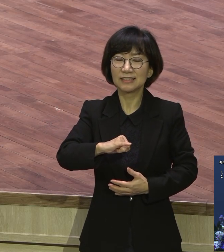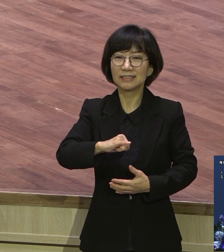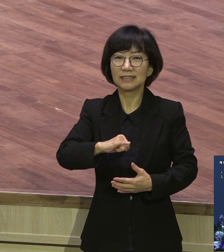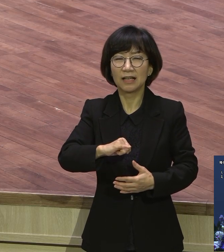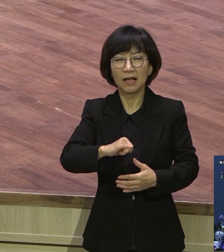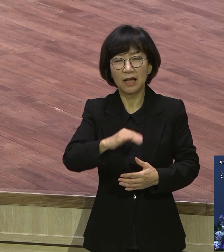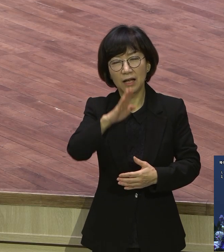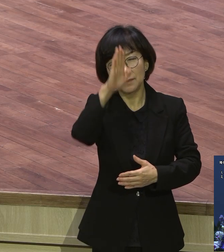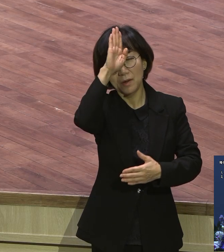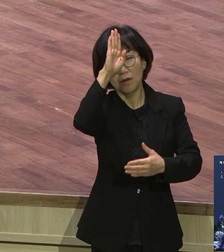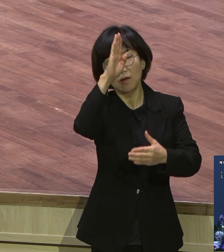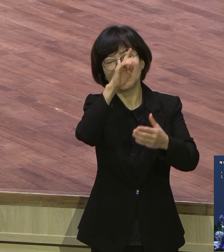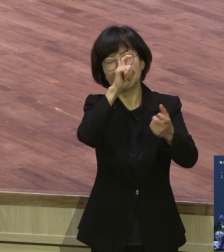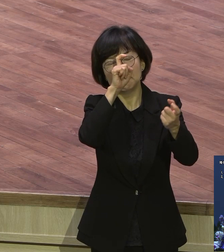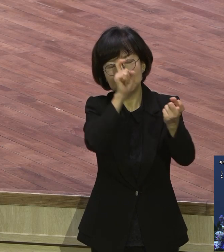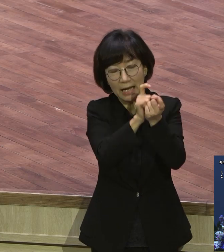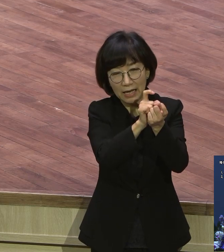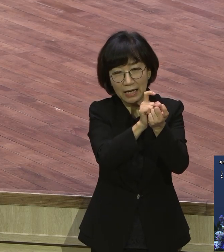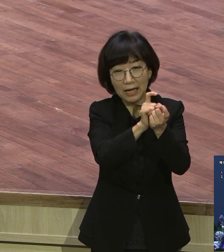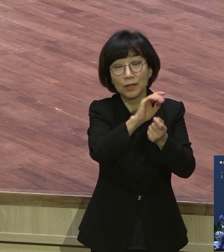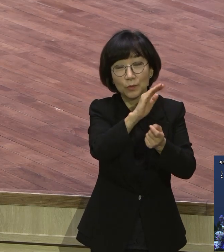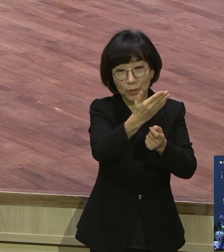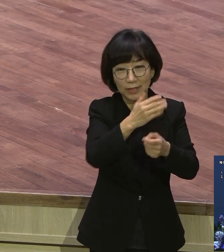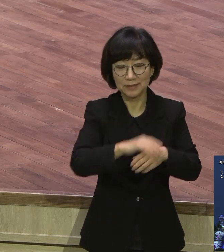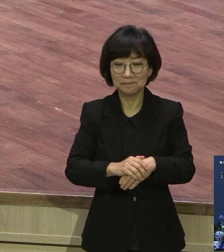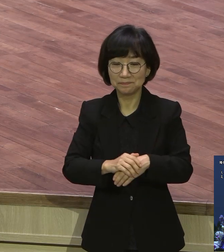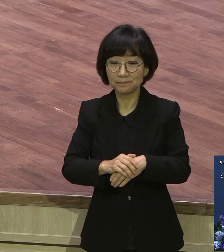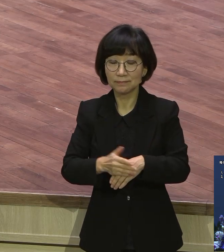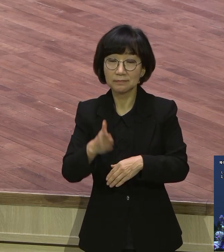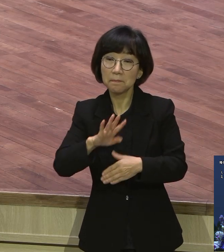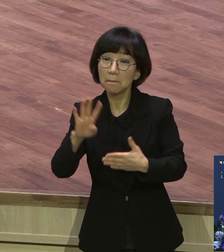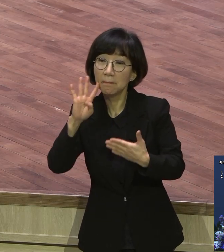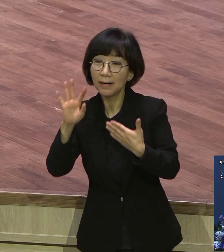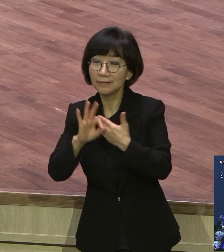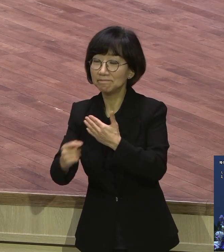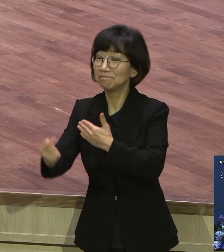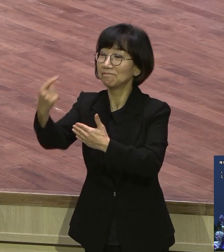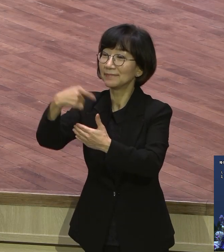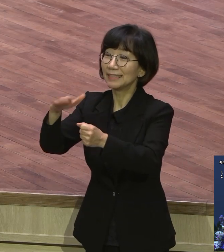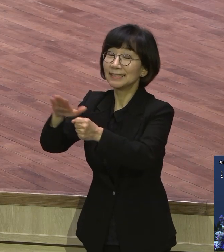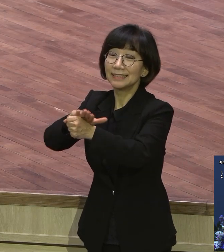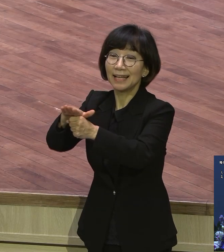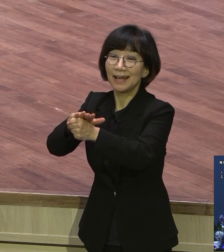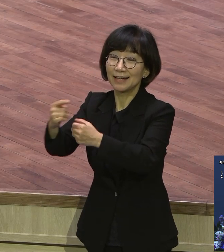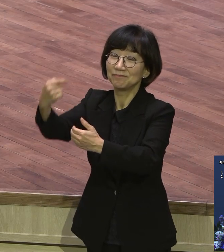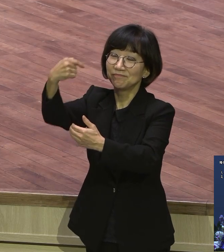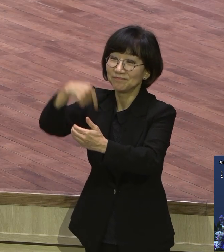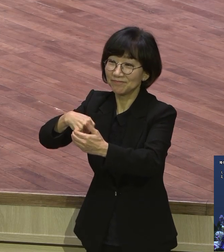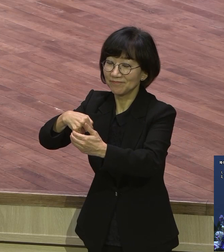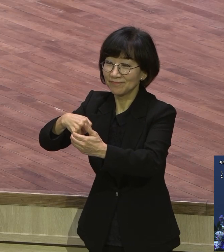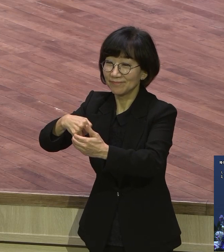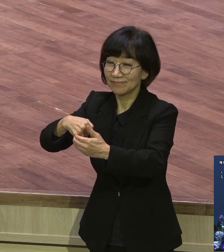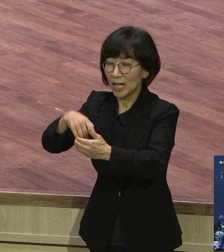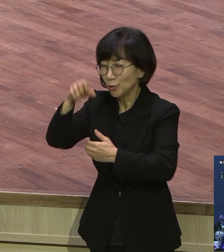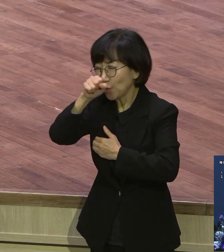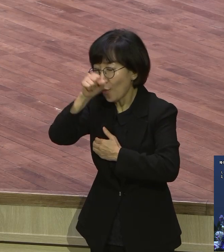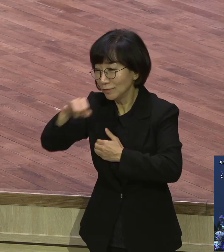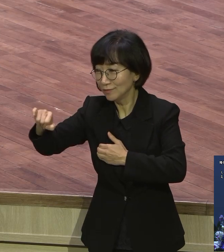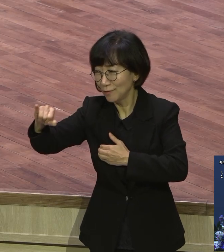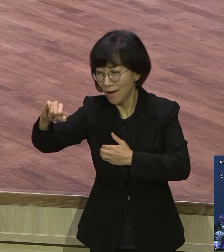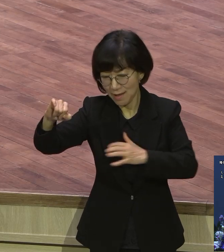병이 와요 반대로 사랑의 감정이 밖에서 싹 생기게 되면 전부 다 사랑 쪽으로 다 가버린다는 거예요